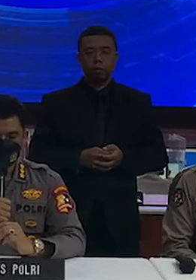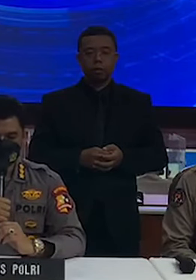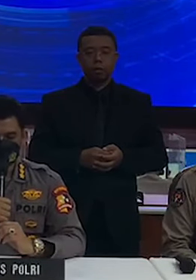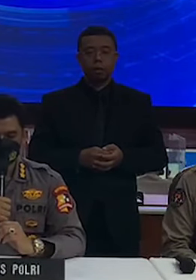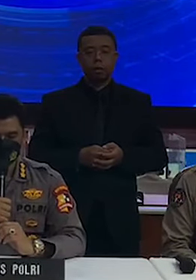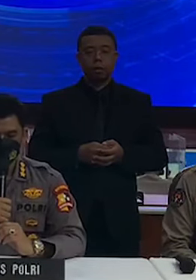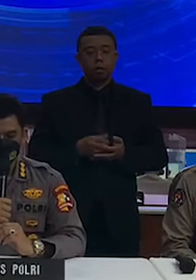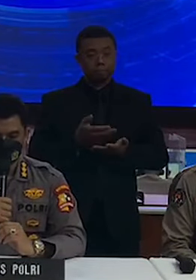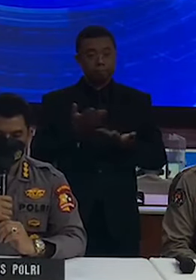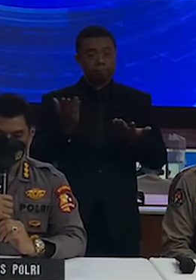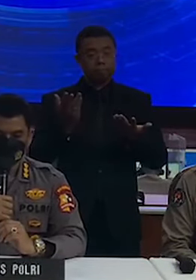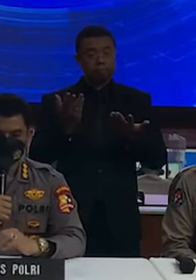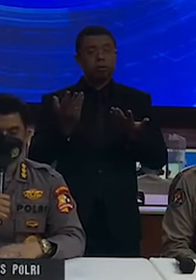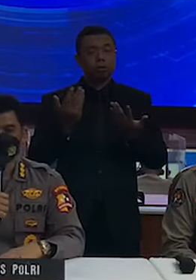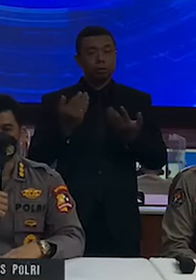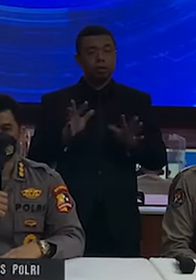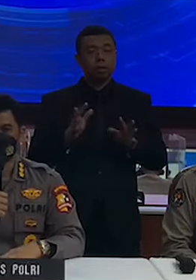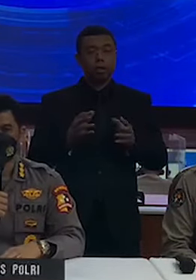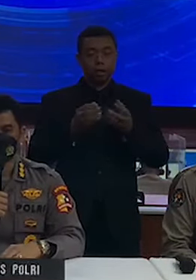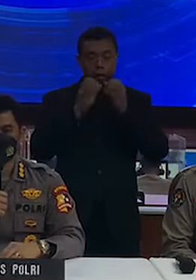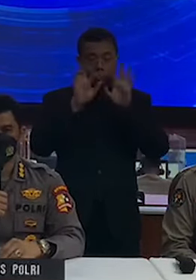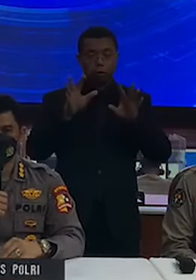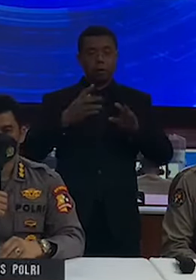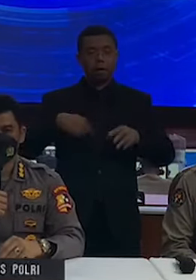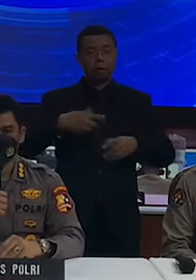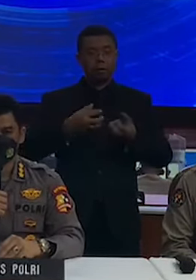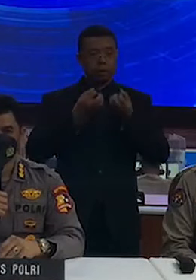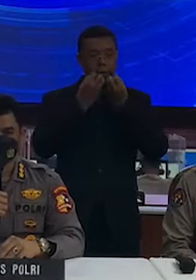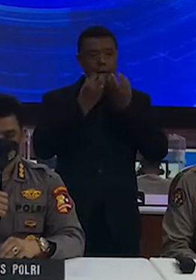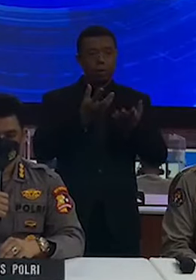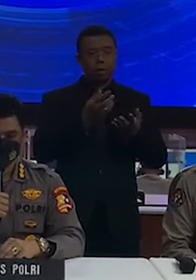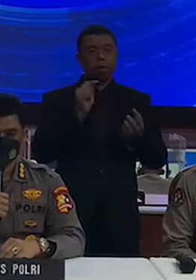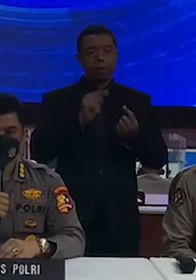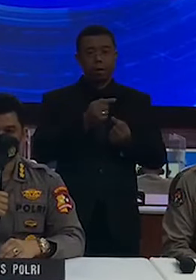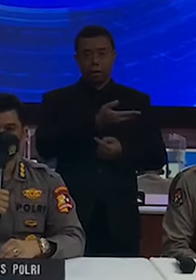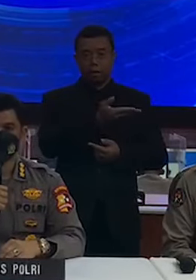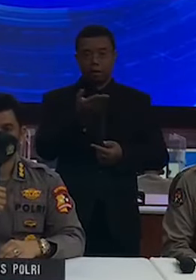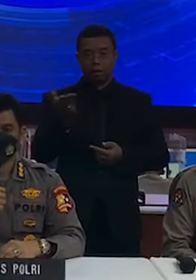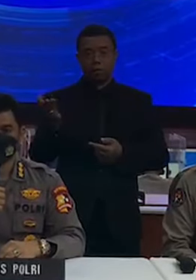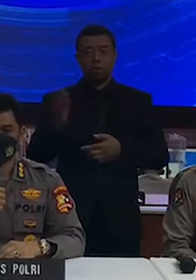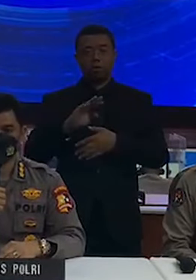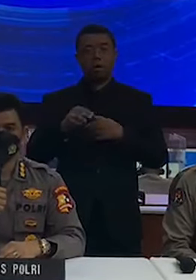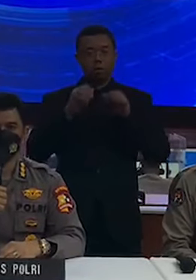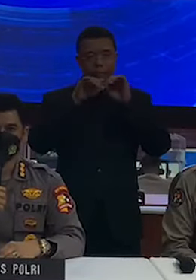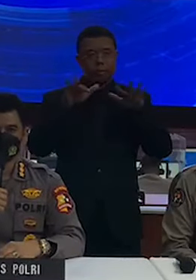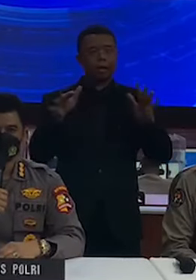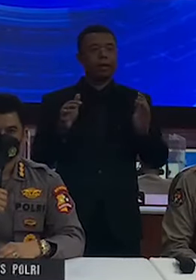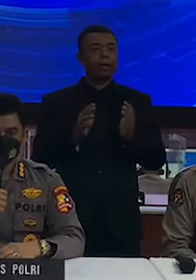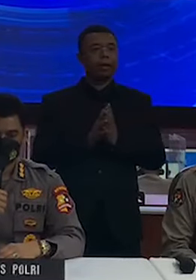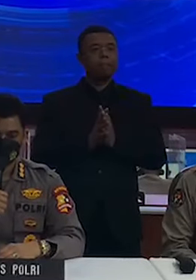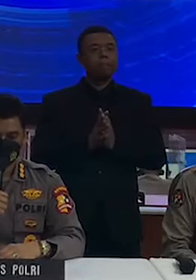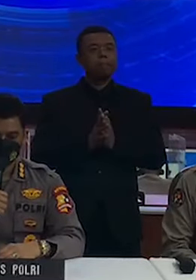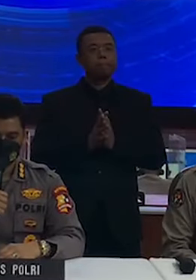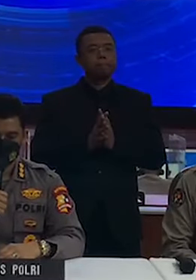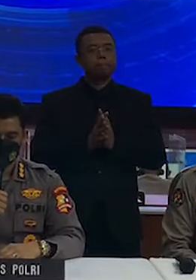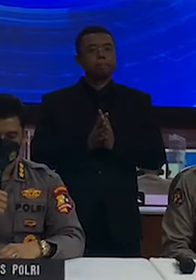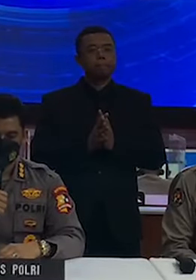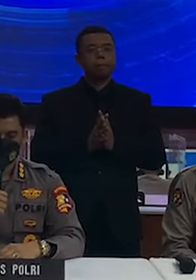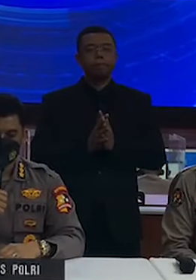Demikian informasi yang kami informasikan kepada seluruh media.